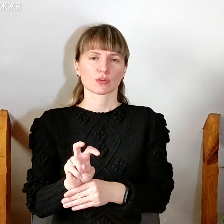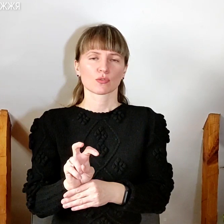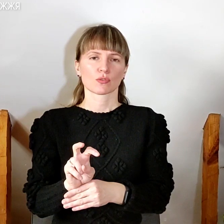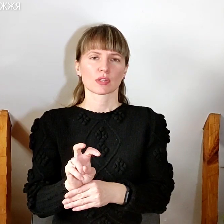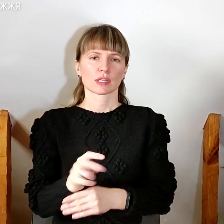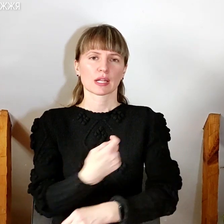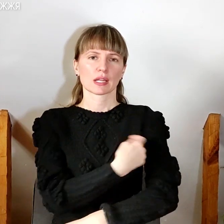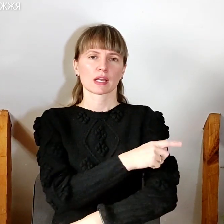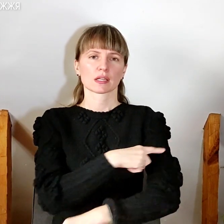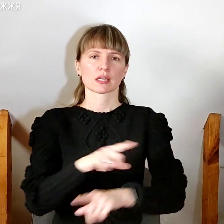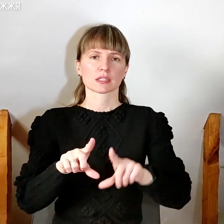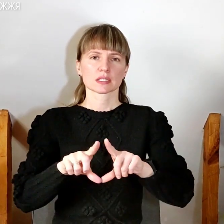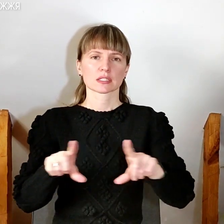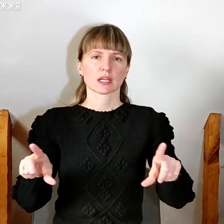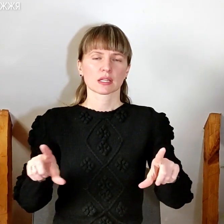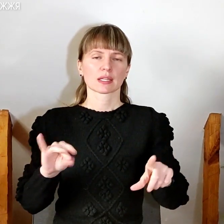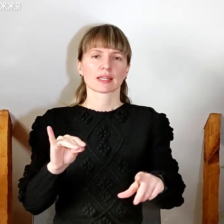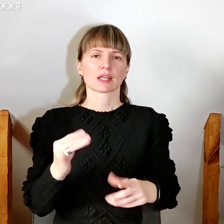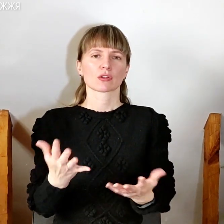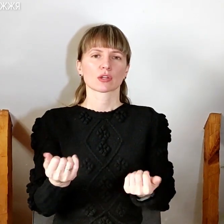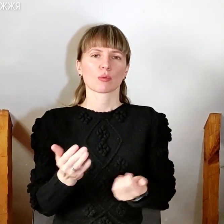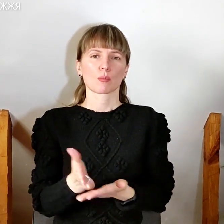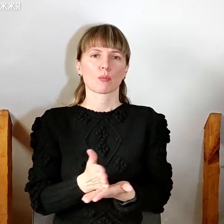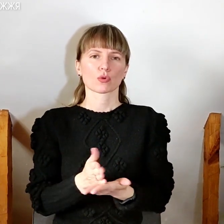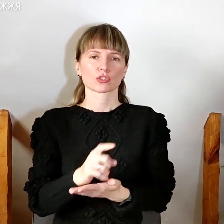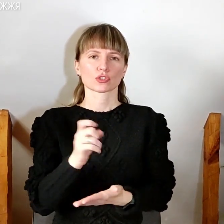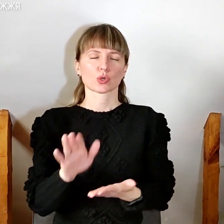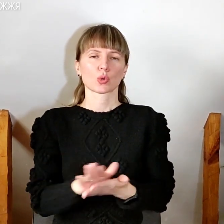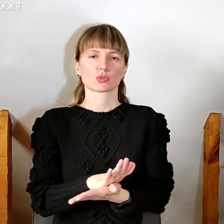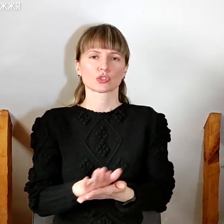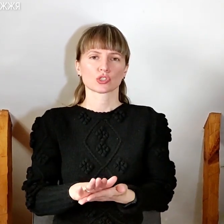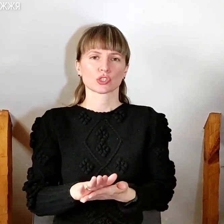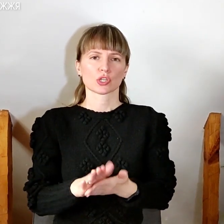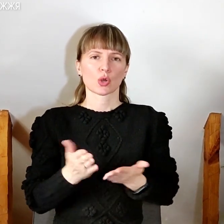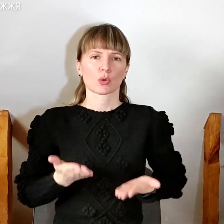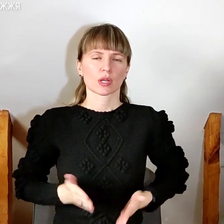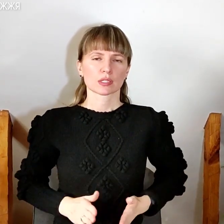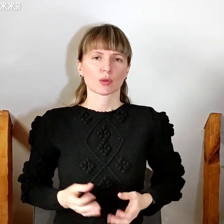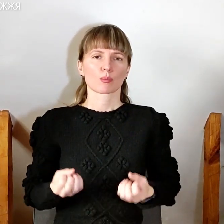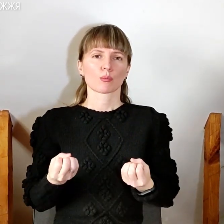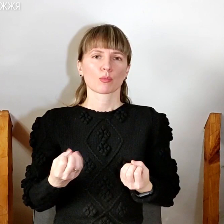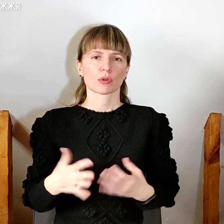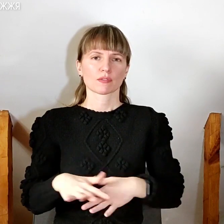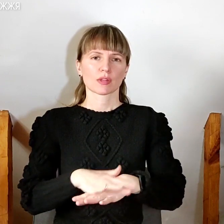лікарняні заклади, де отримують послуги з очищення організму. Ну, в простонароді очистка крові,